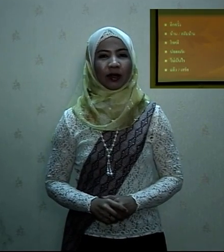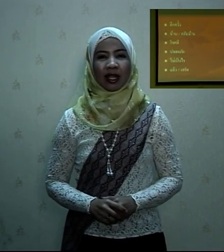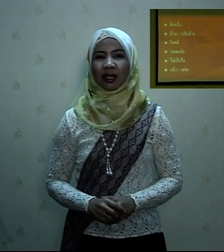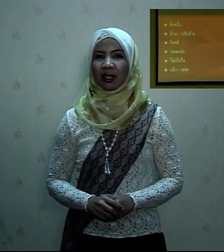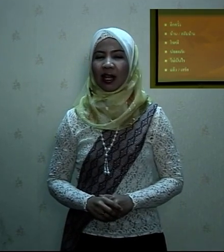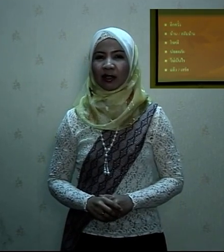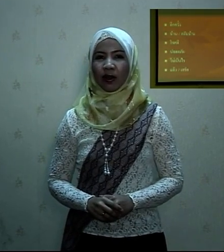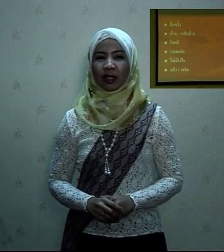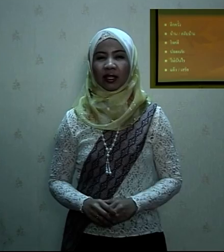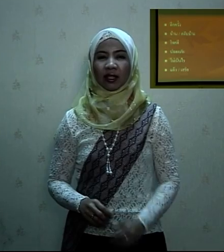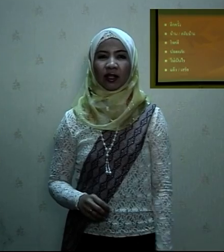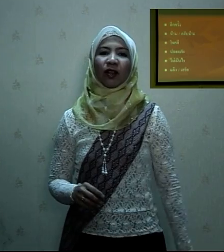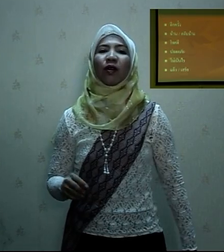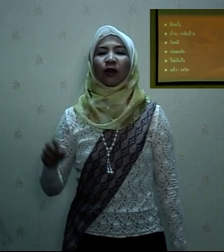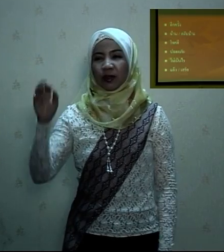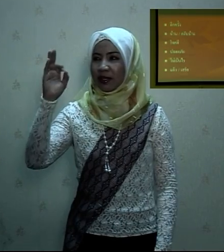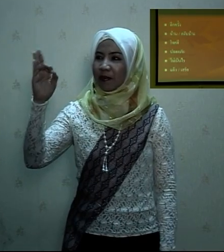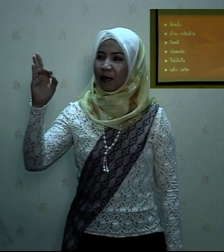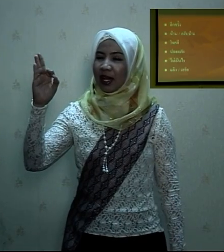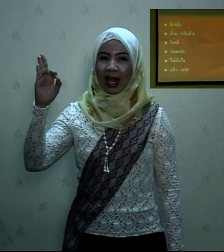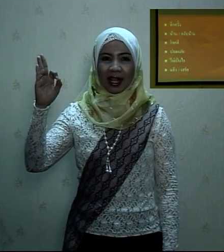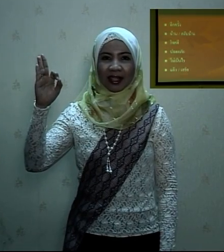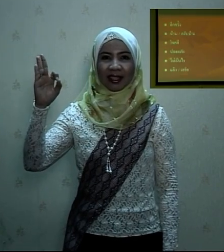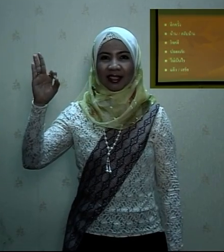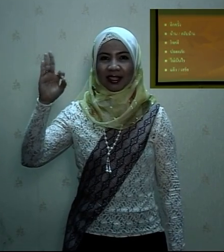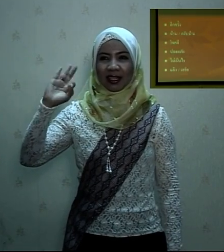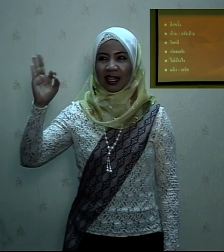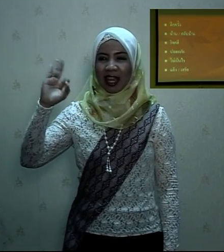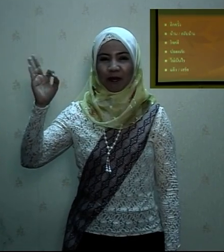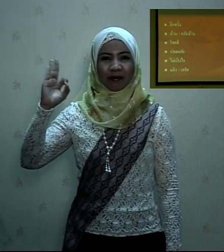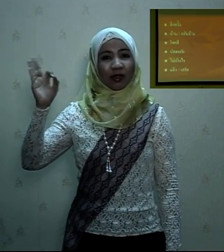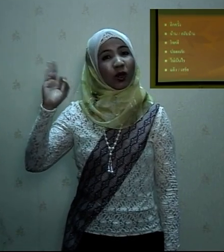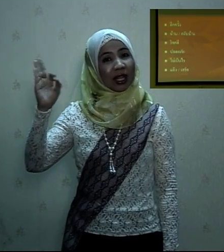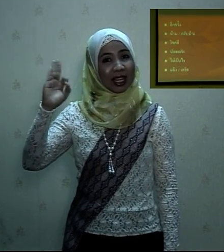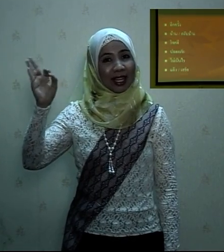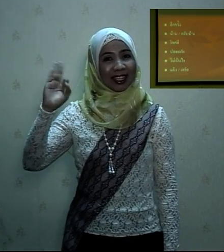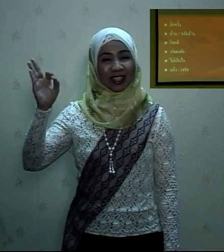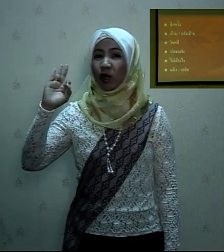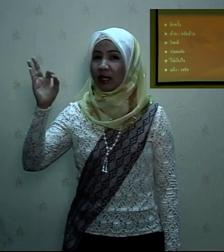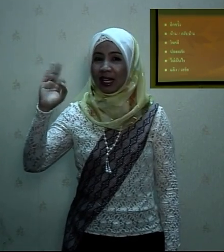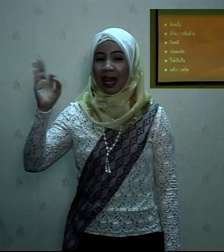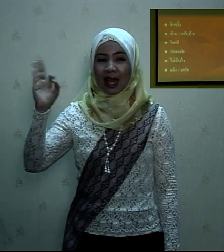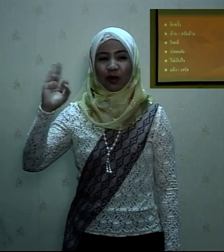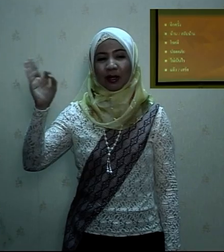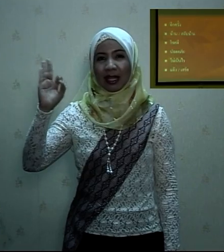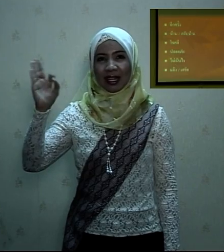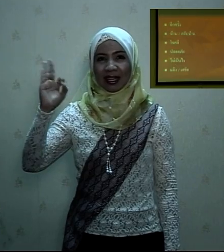ก็คืออักษรก็คือแบบนี้นะคะขยับโชคดีโชคดีนะโชคดีอย่างนี้นะ